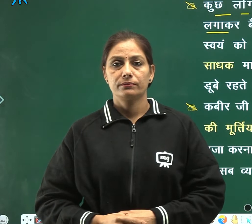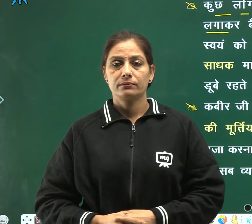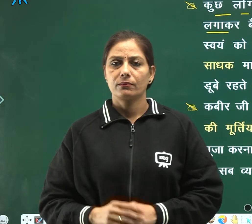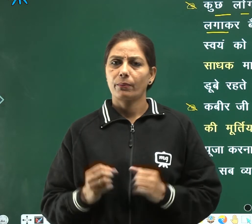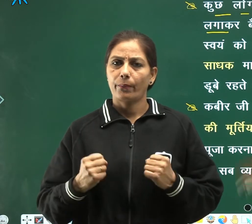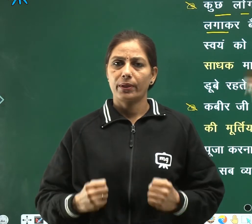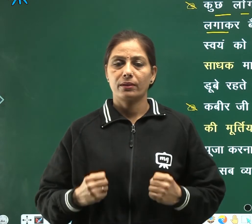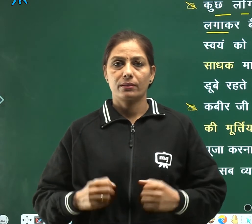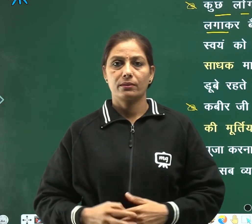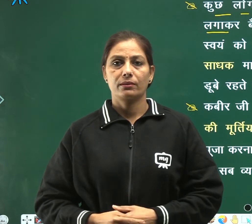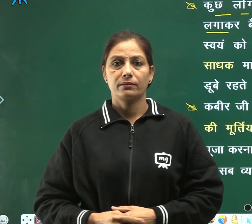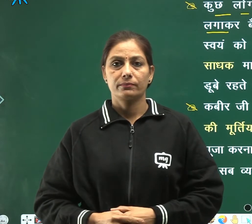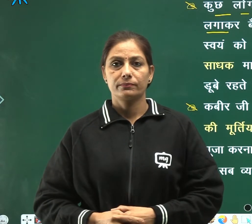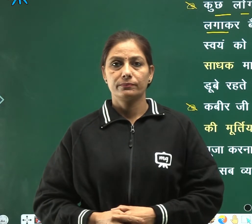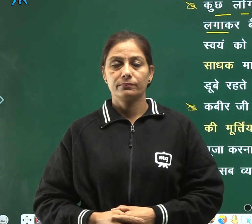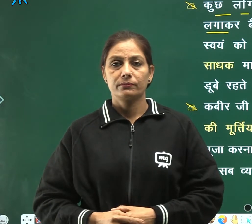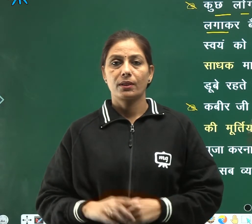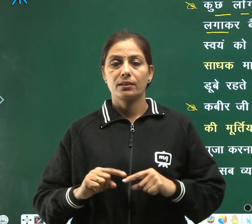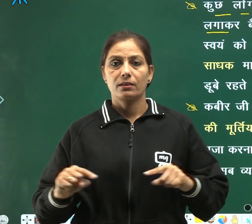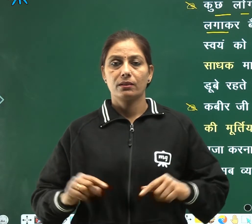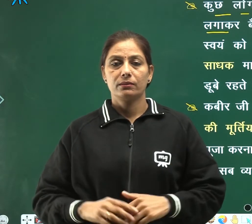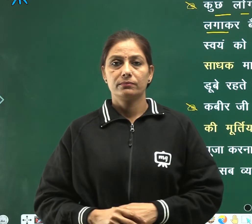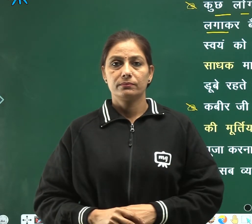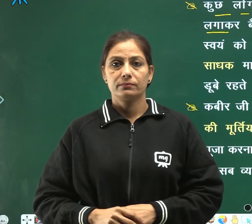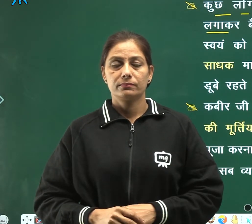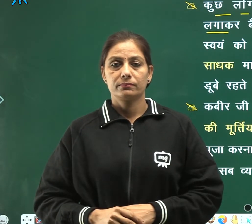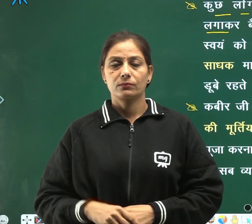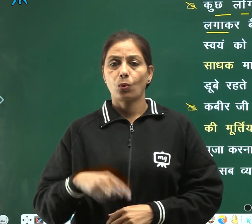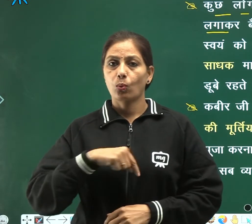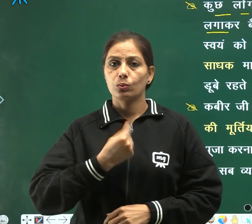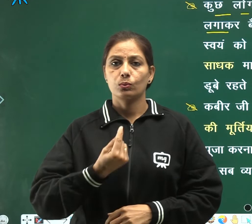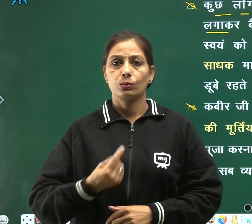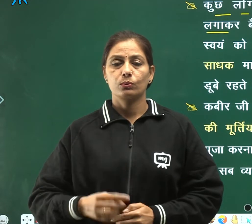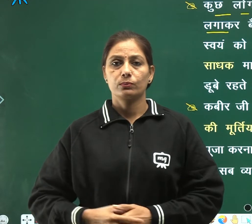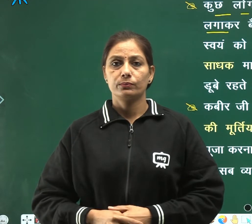बैठे रहते हैं तथा स्वयं को